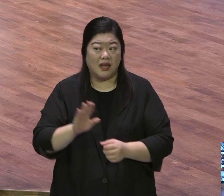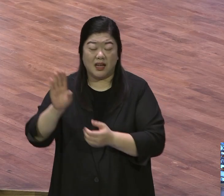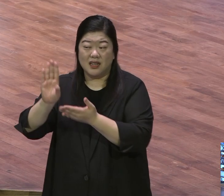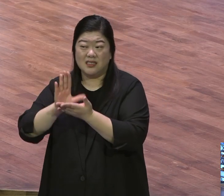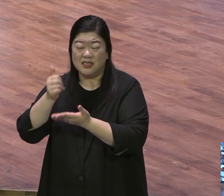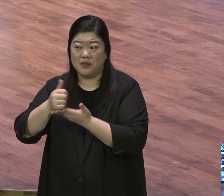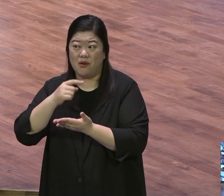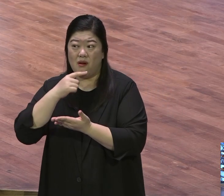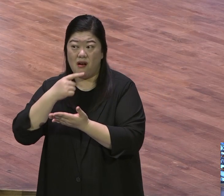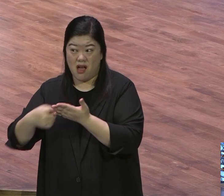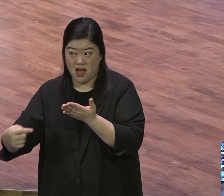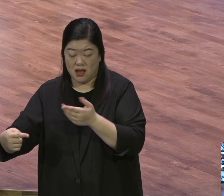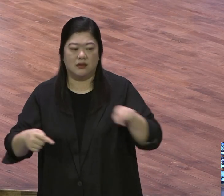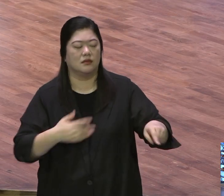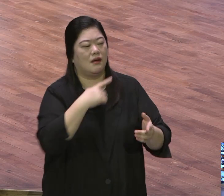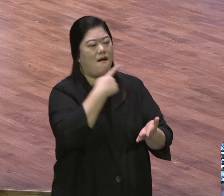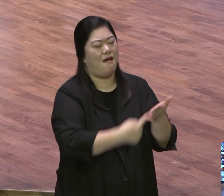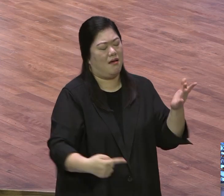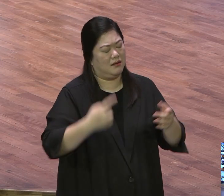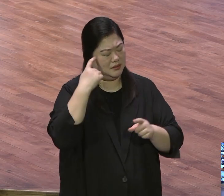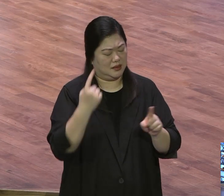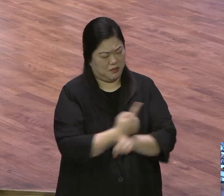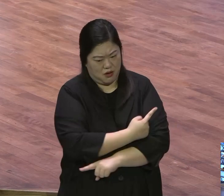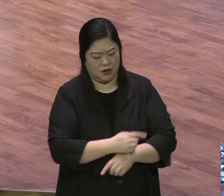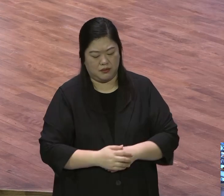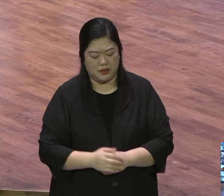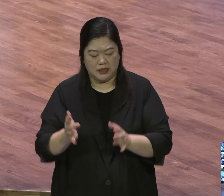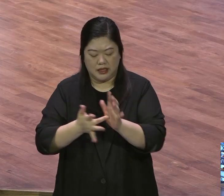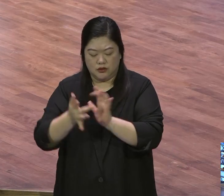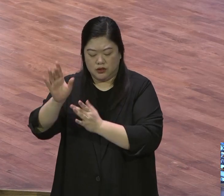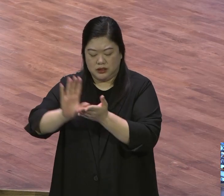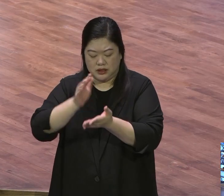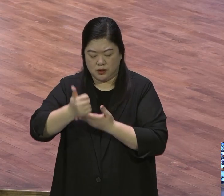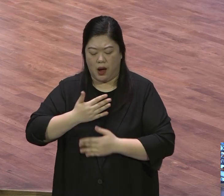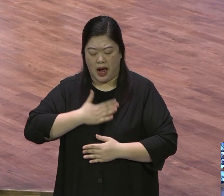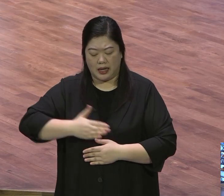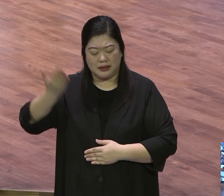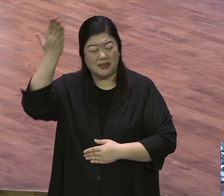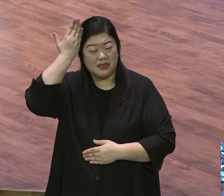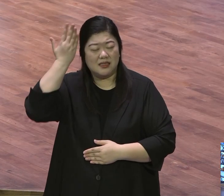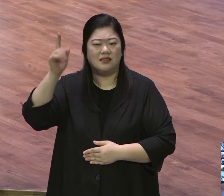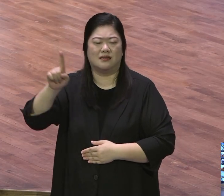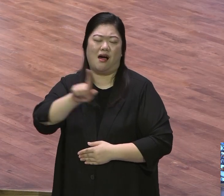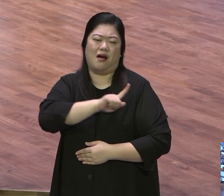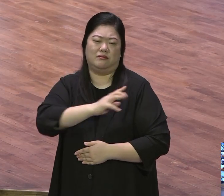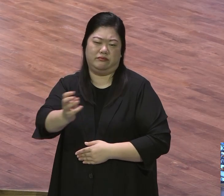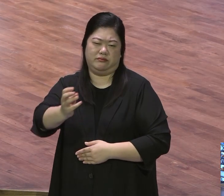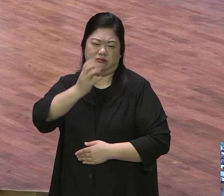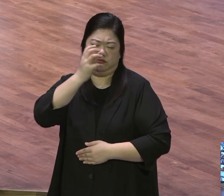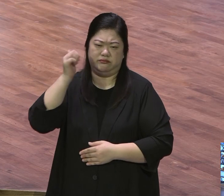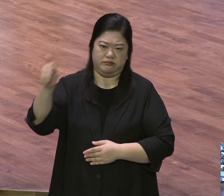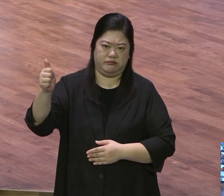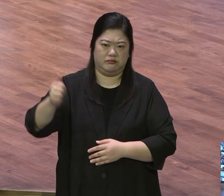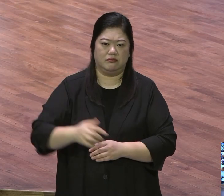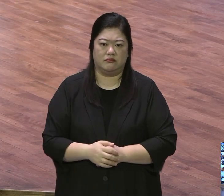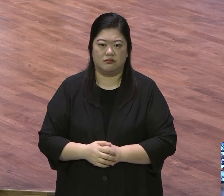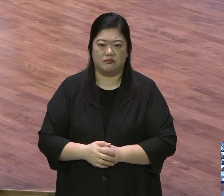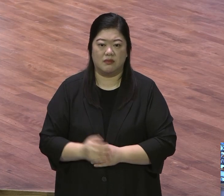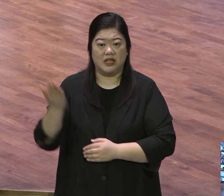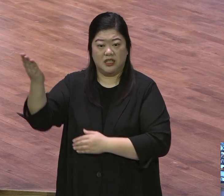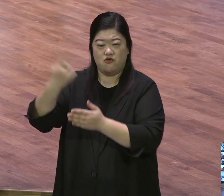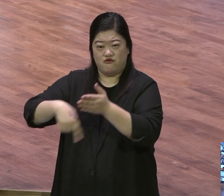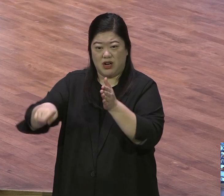또한 모든 것을 해로 여기면 내 주 그리스도 예수를 아는 지식이 가장 고성하기 때문이라 내가 그를 위하여 모든 것을